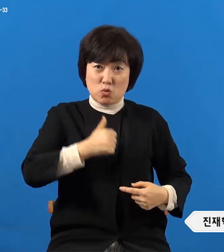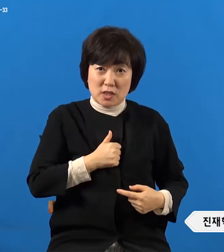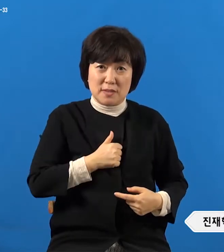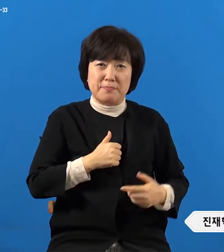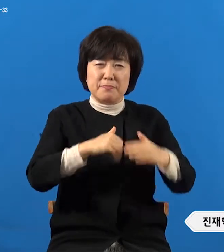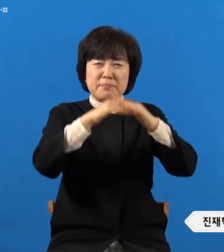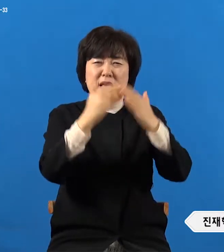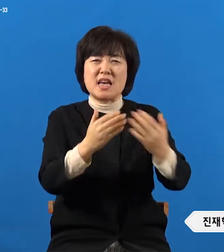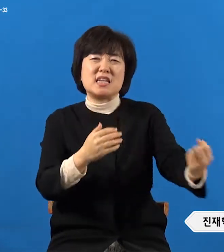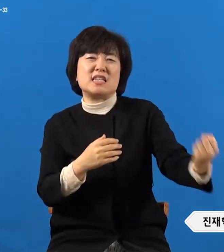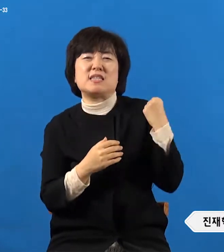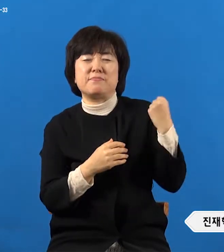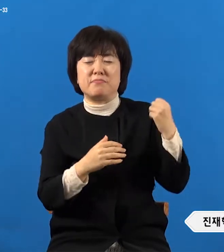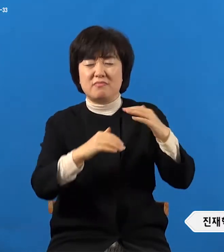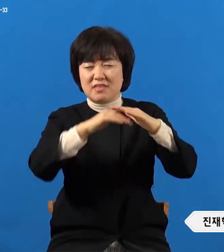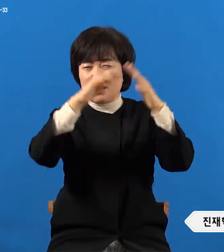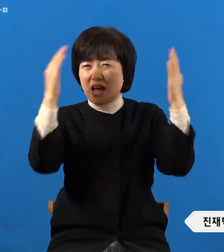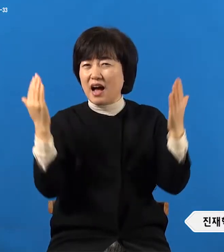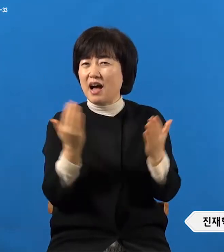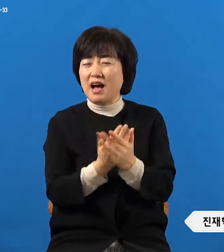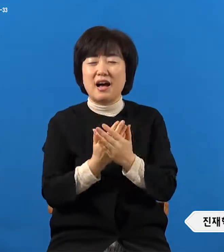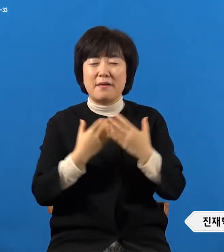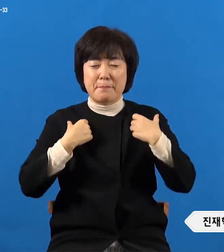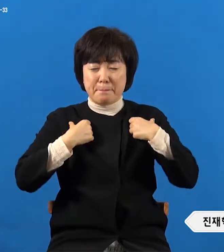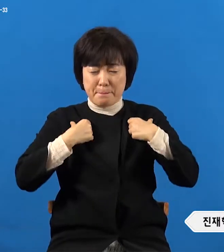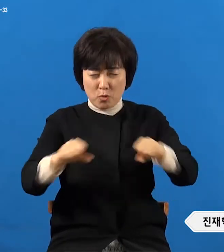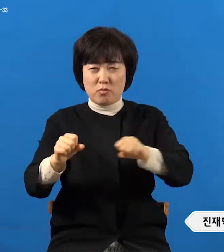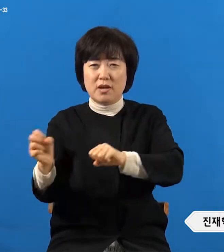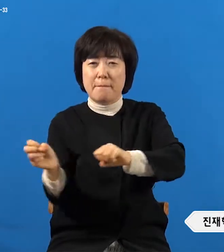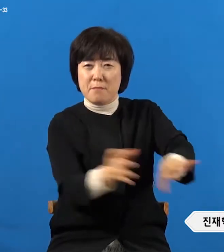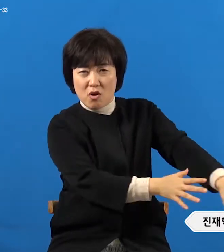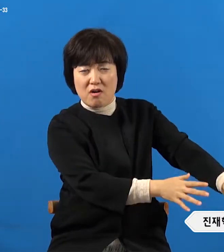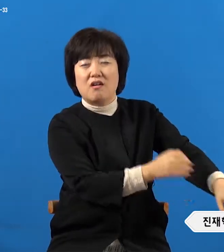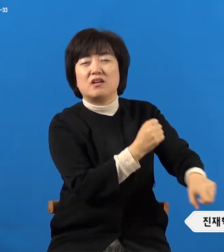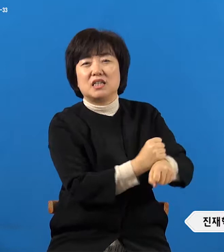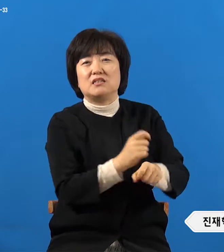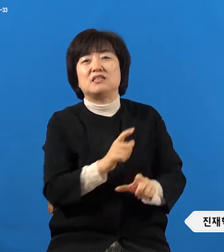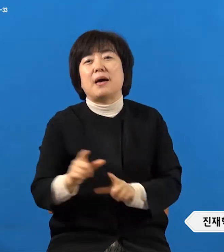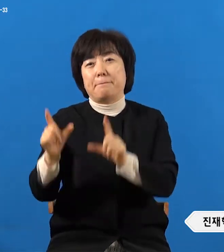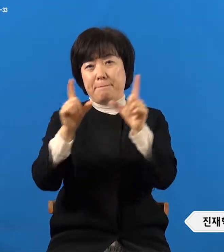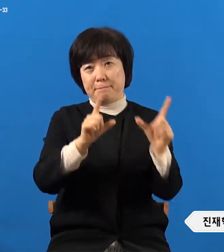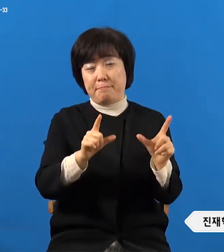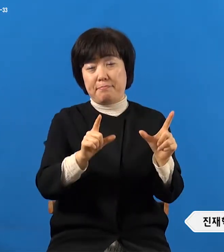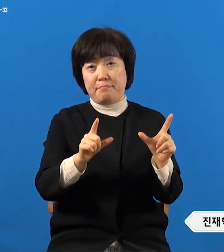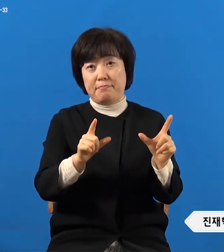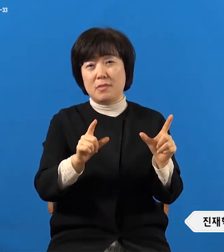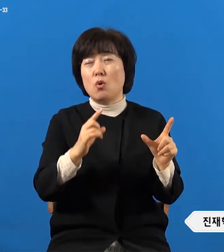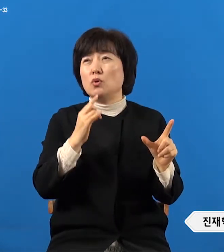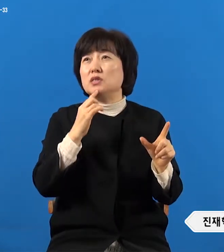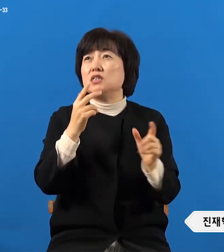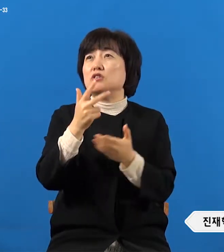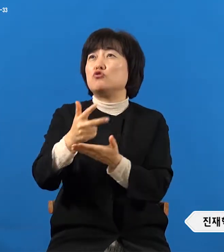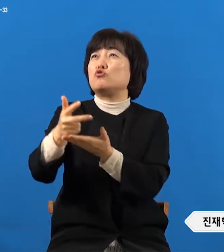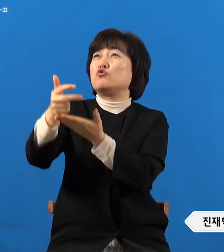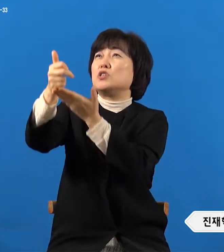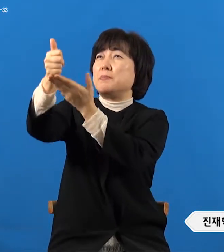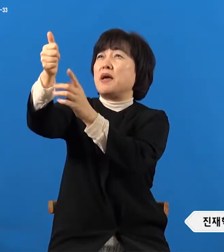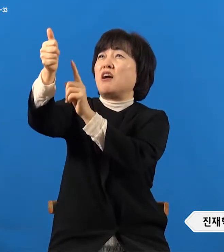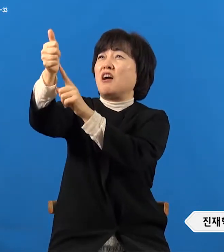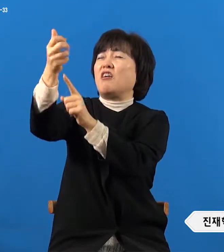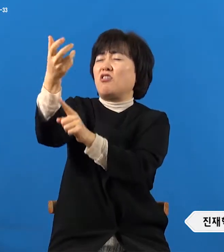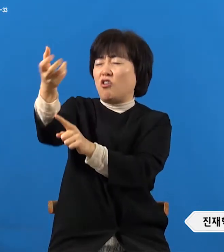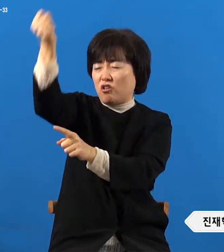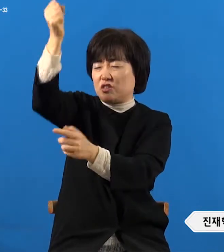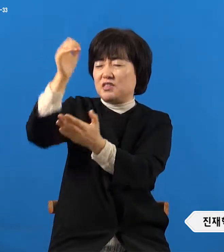자존심도, 내 파워도 내려놓는 삶, 그래서 그 모든 것이 주님의 것을